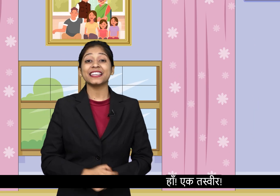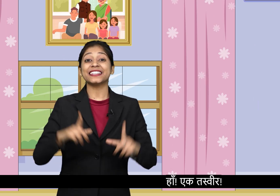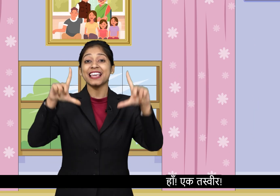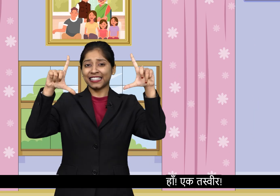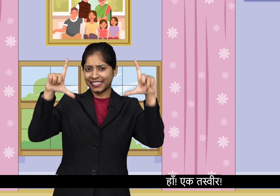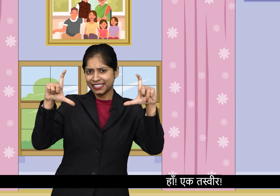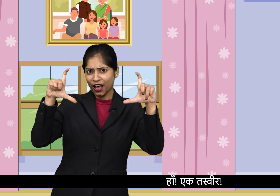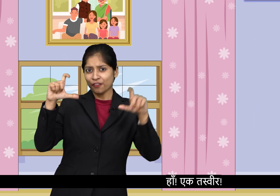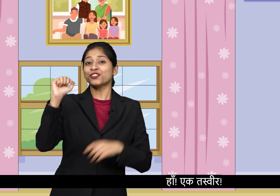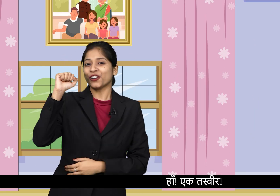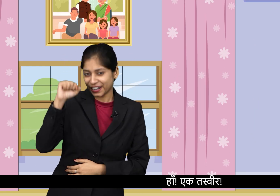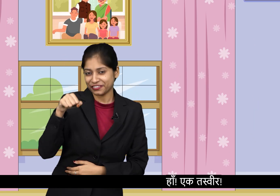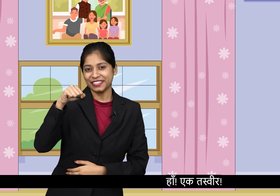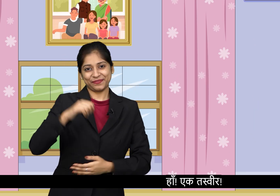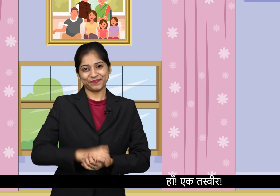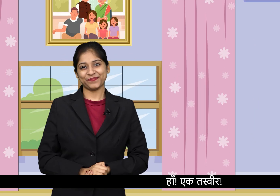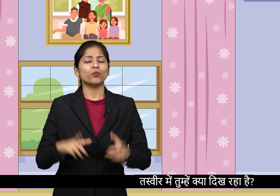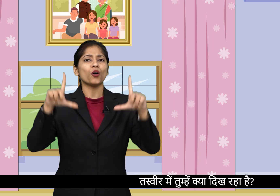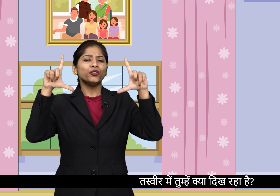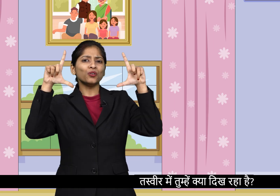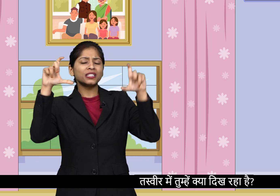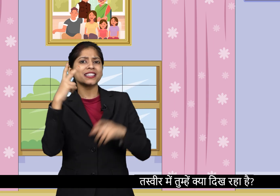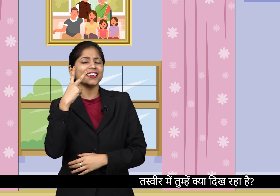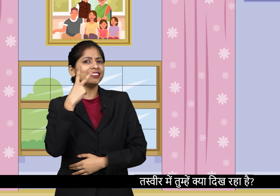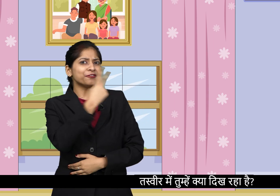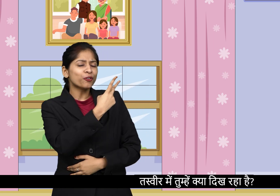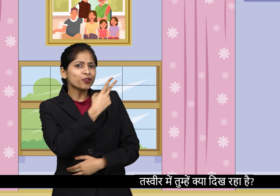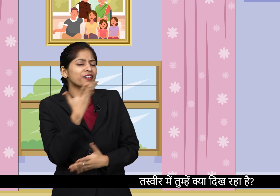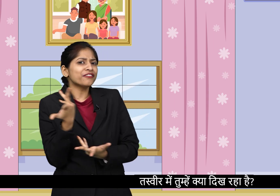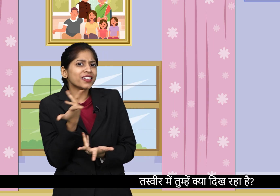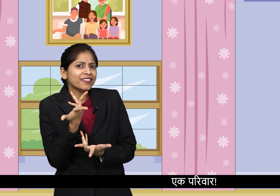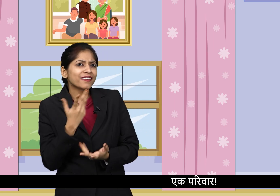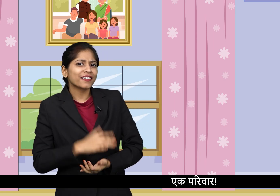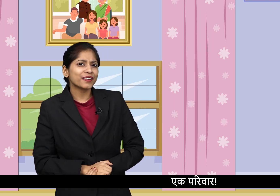हाँ, एक तस्वीर। तस्वीर में तुम्हें क्या दिख रहा है? एक परिवार।